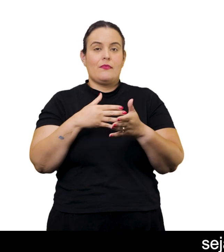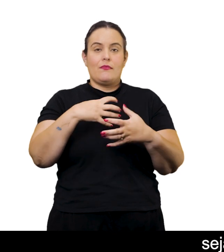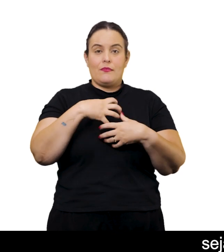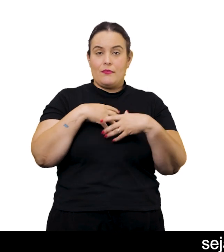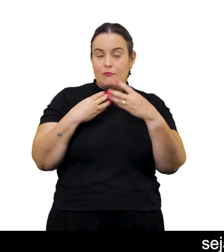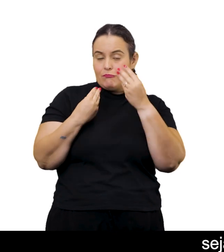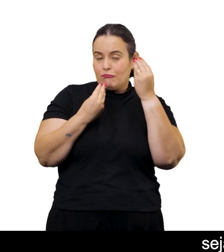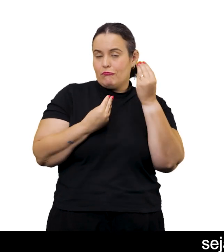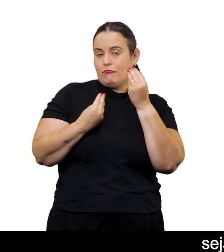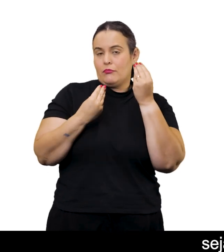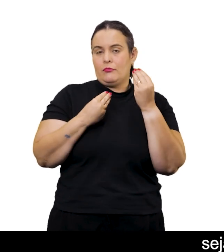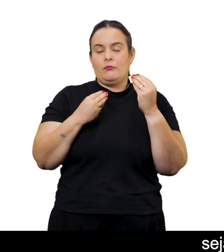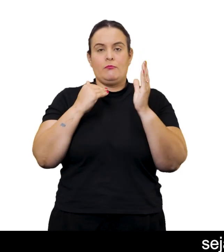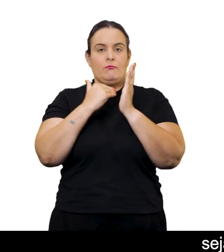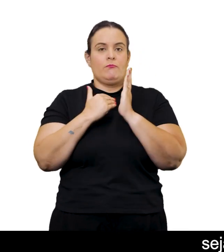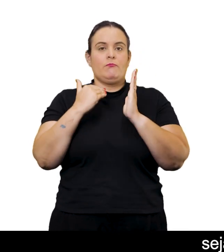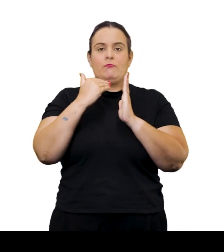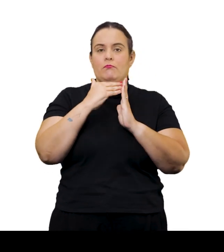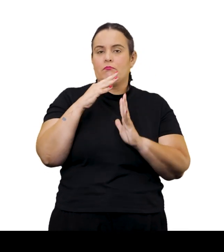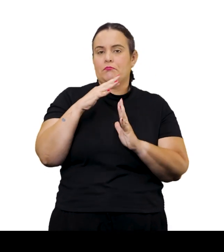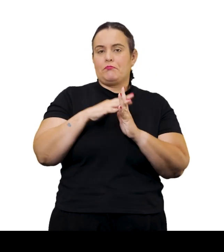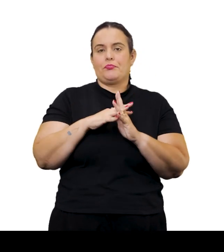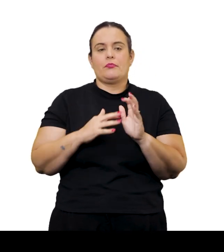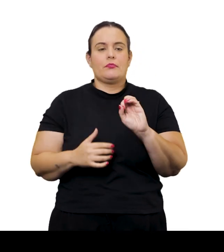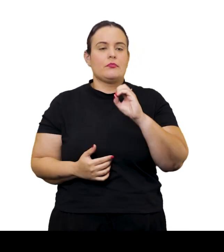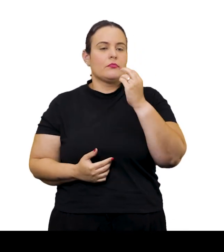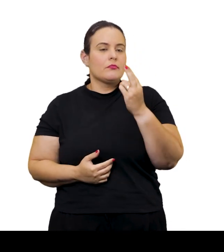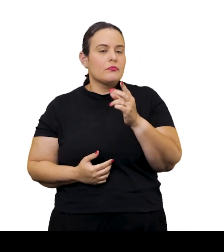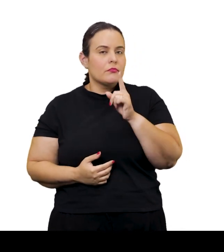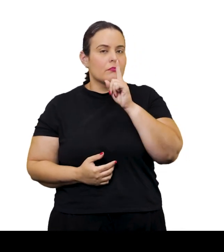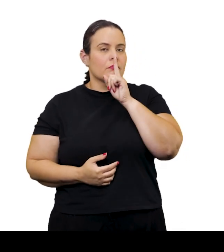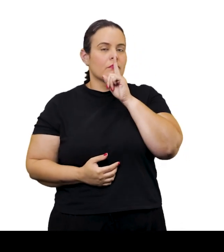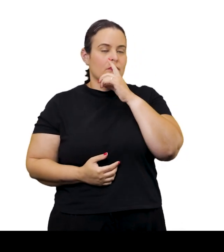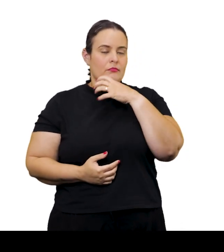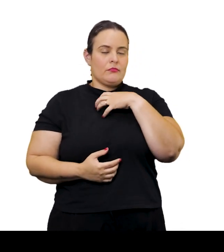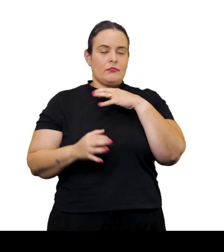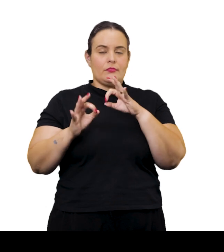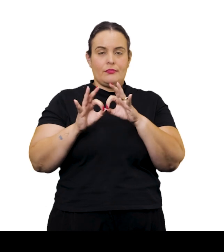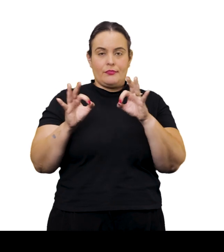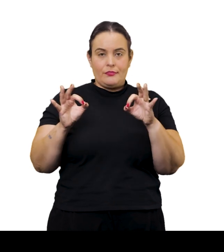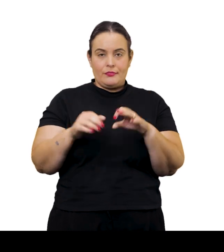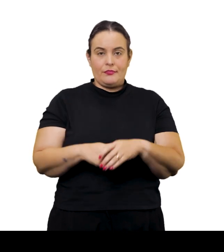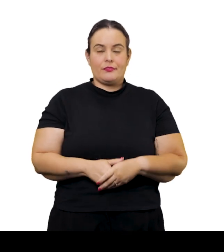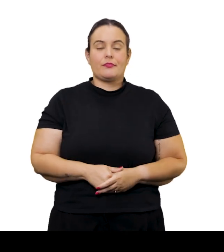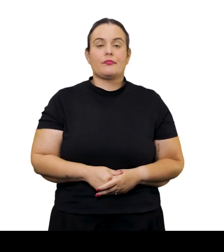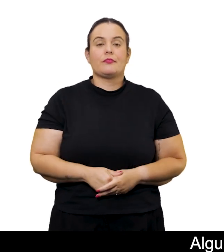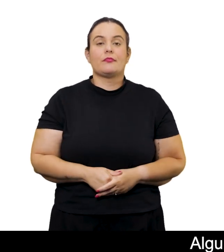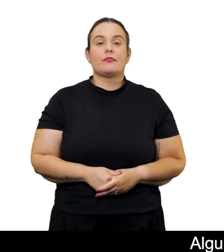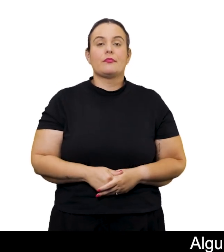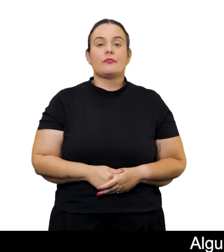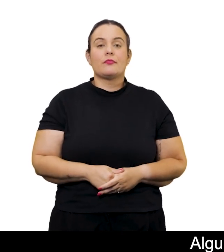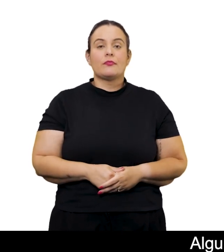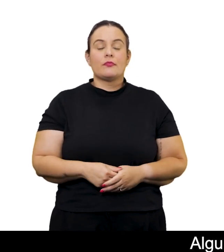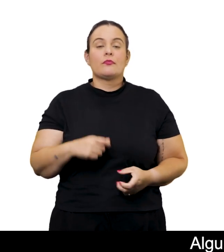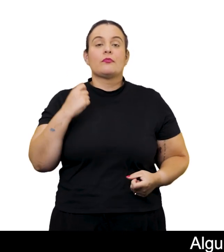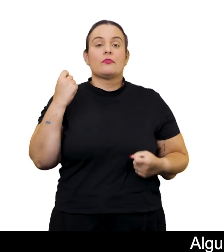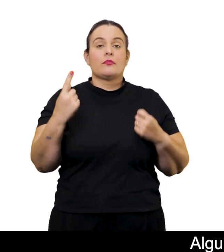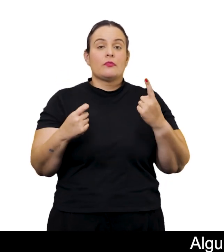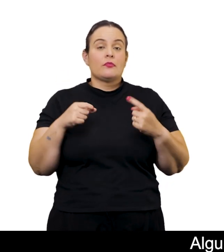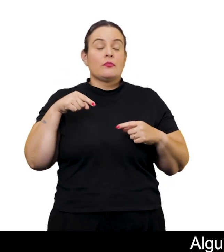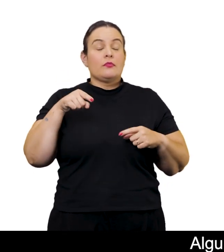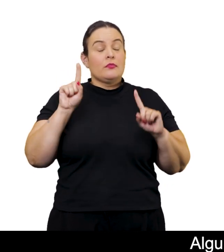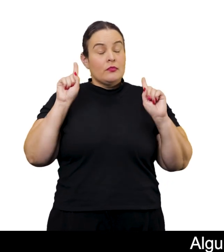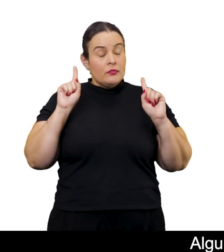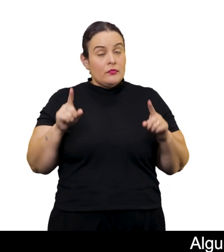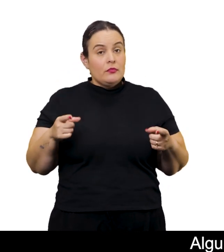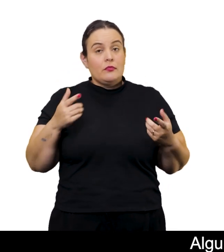maneira sensual, exuberantemente excessiva ou silenciosamente simplificada. Algumas dessas abstrações